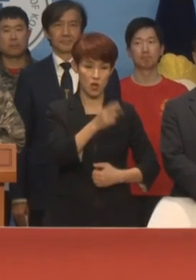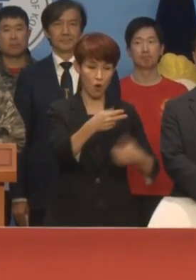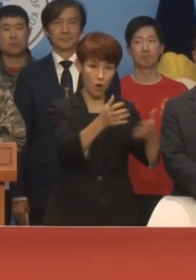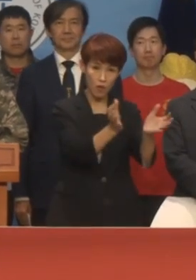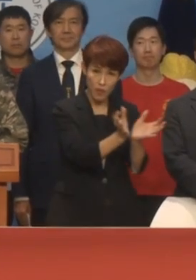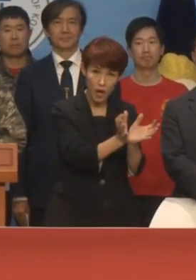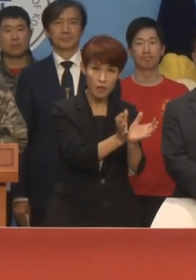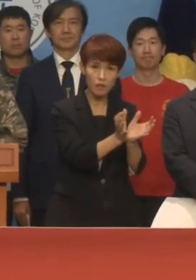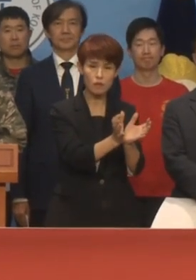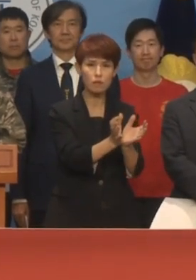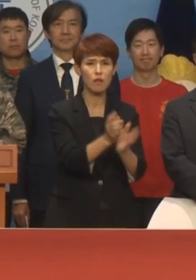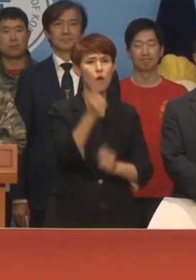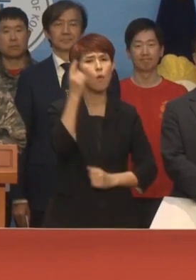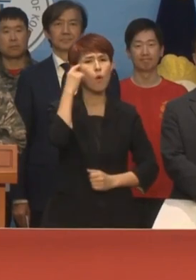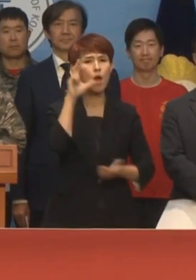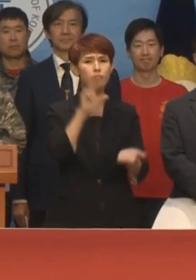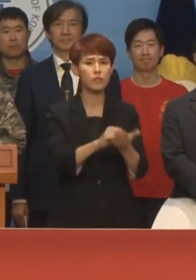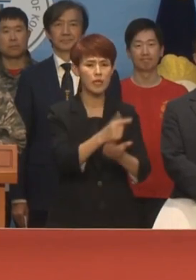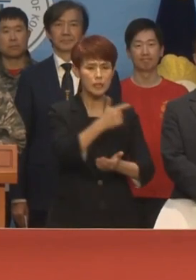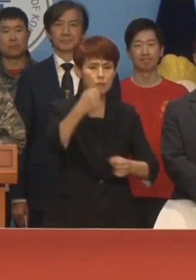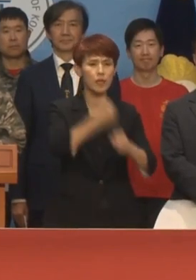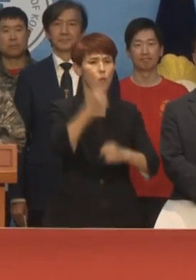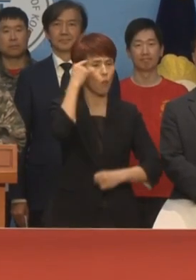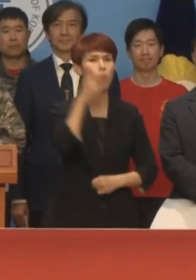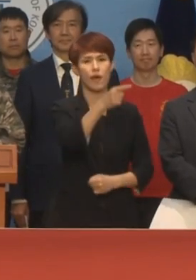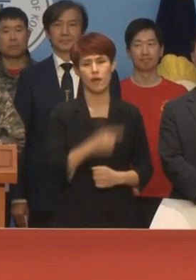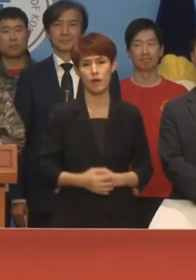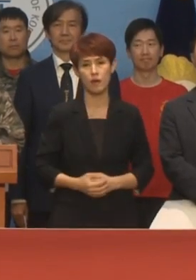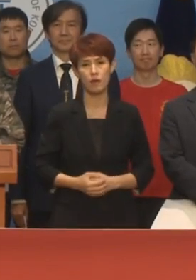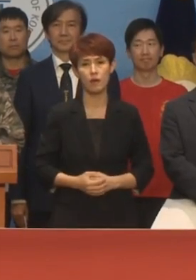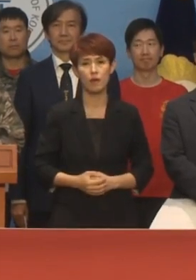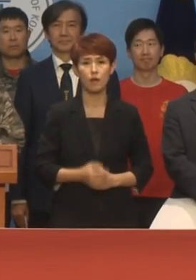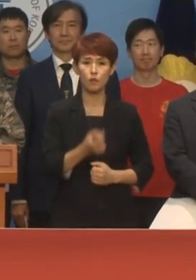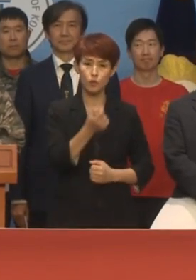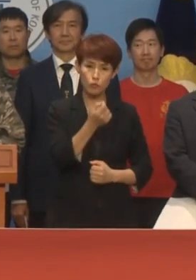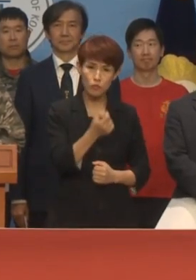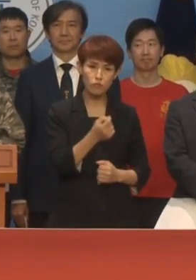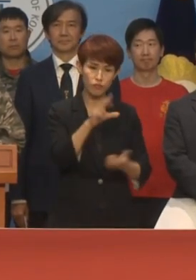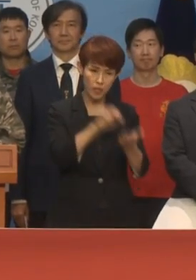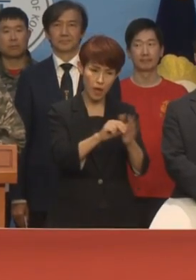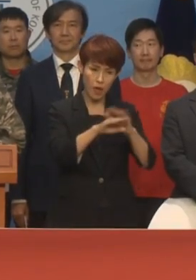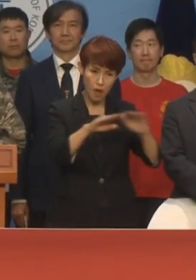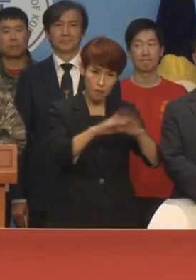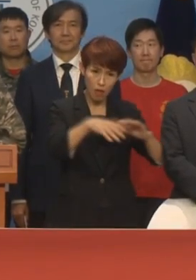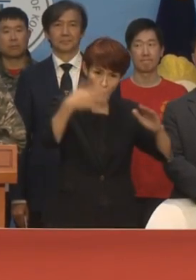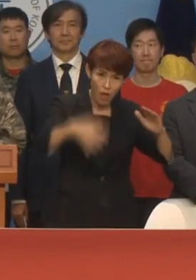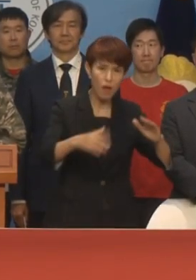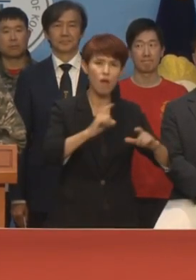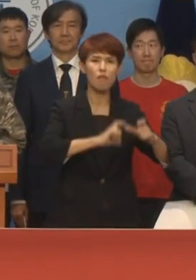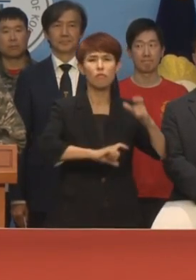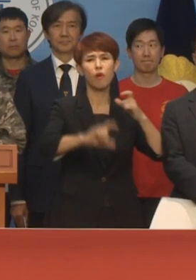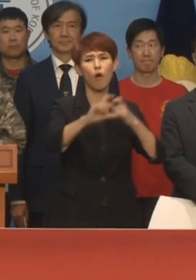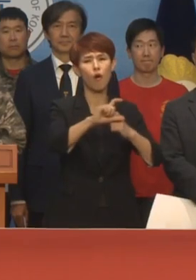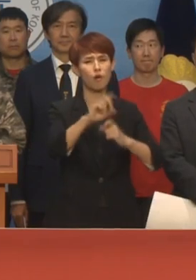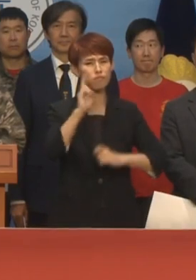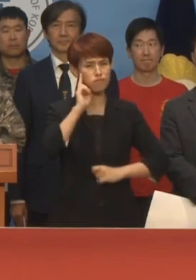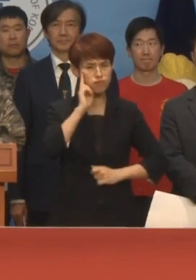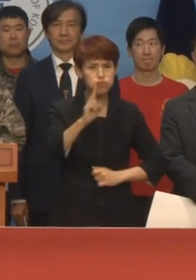이 일을 왜 이렇게 키우셨습니까? 호미로 막을 걸 이제는 가래로도 막지